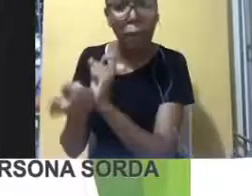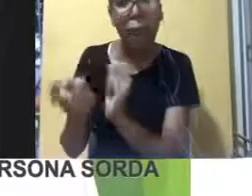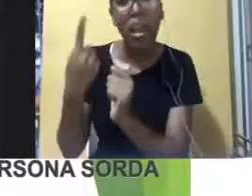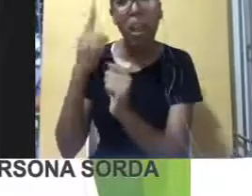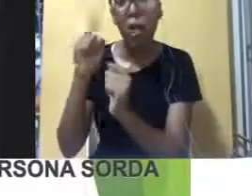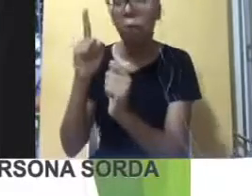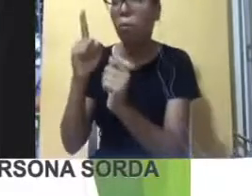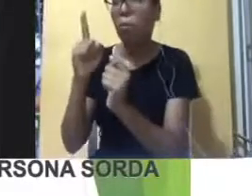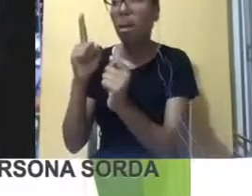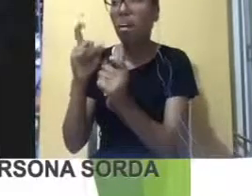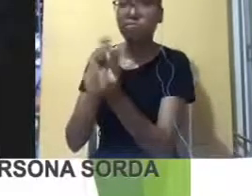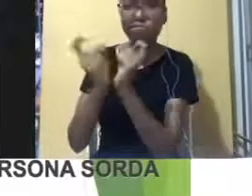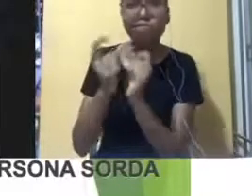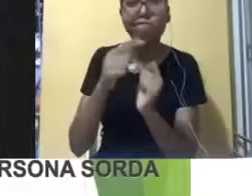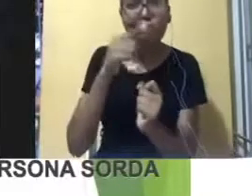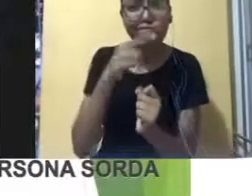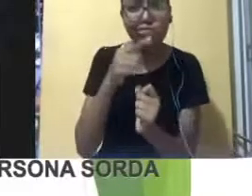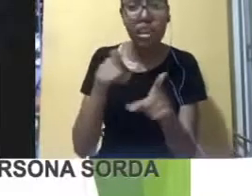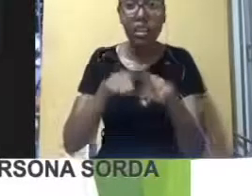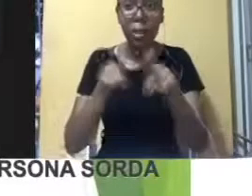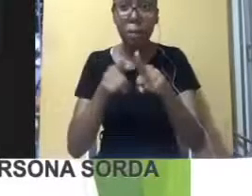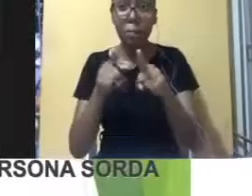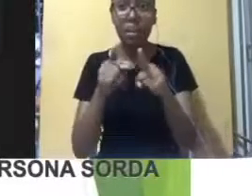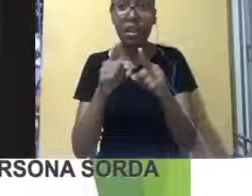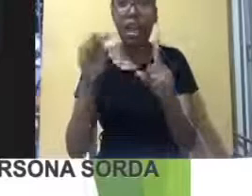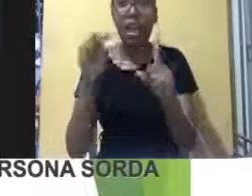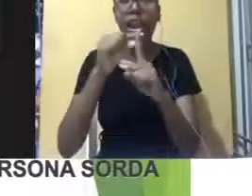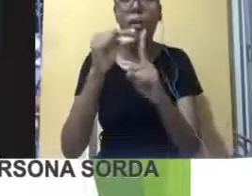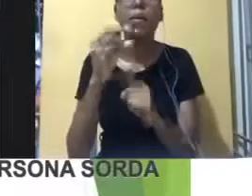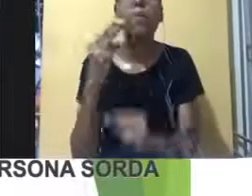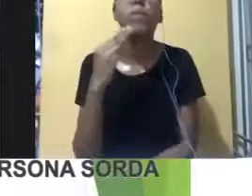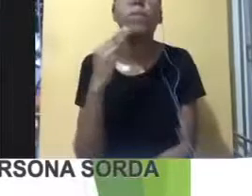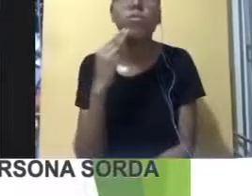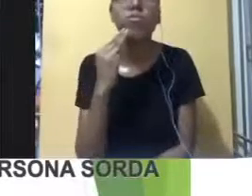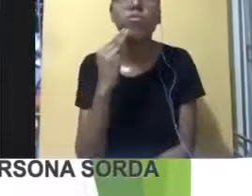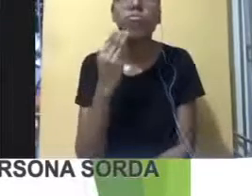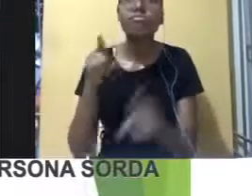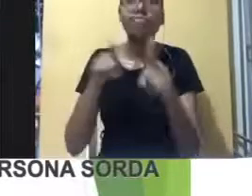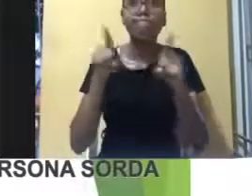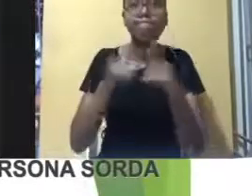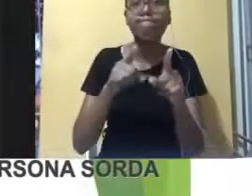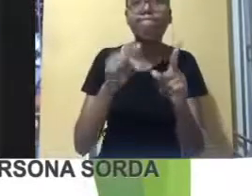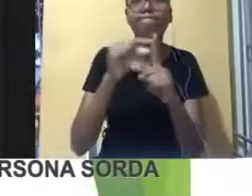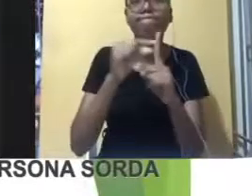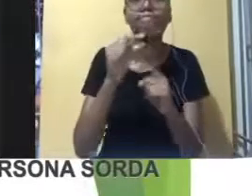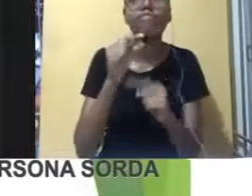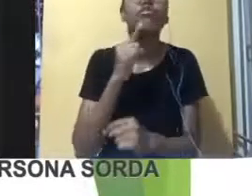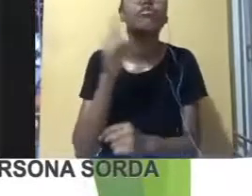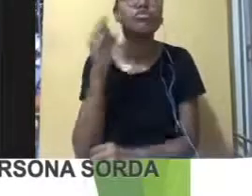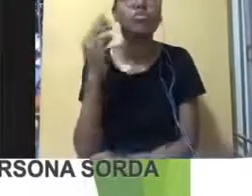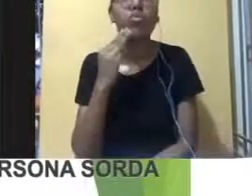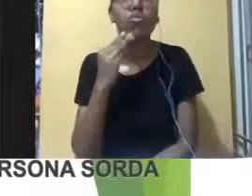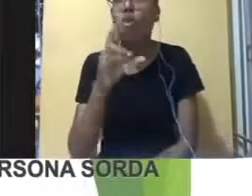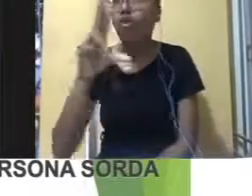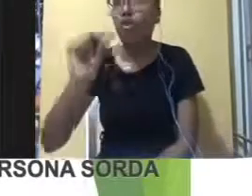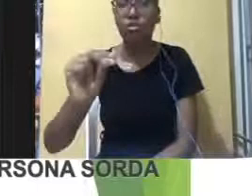oyente. Bueno, también el término de mudo y sordomudo. No son mudos ni sordomudos. Usted